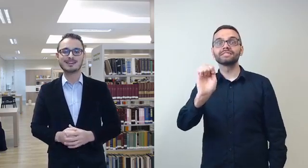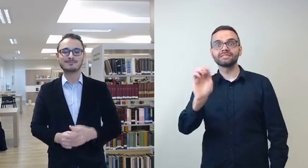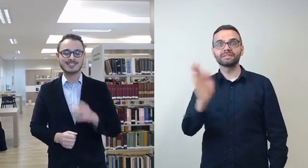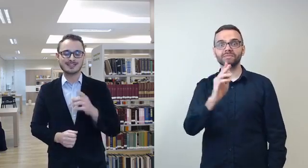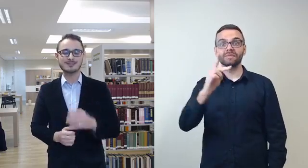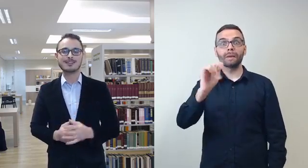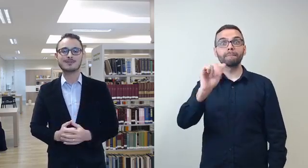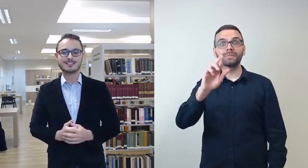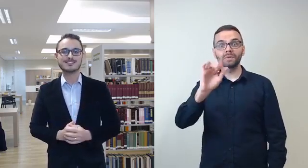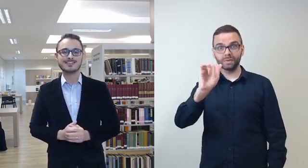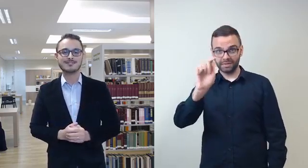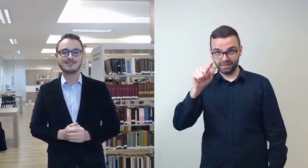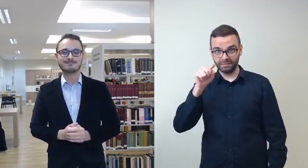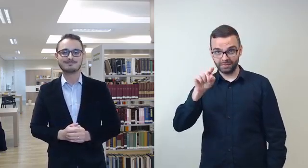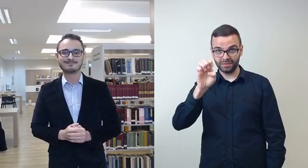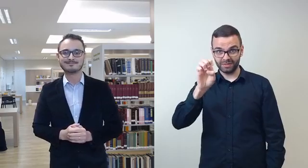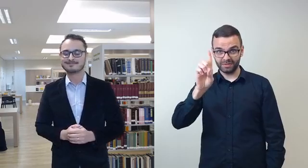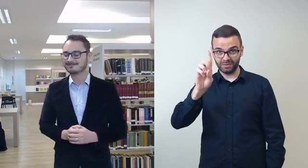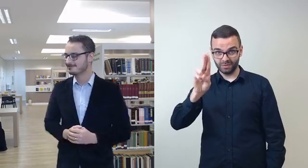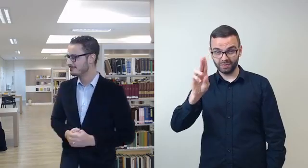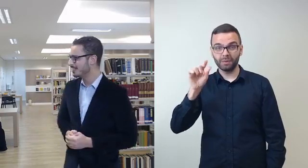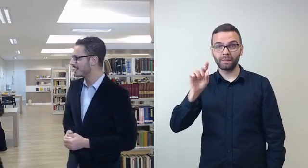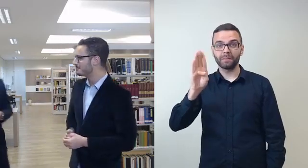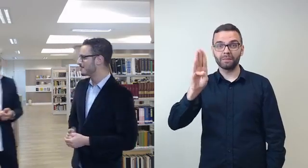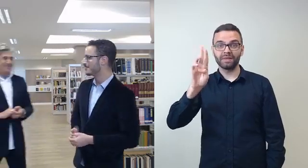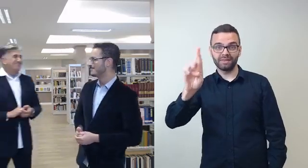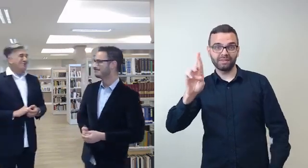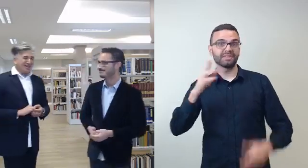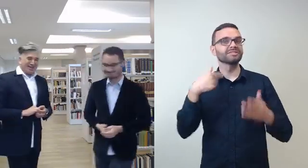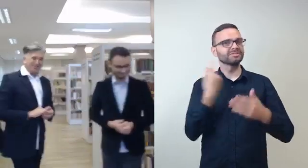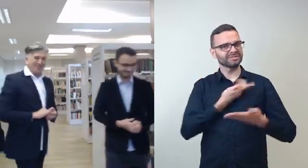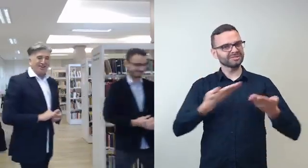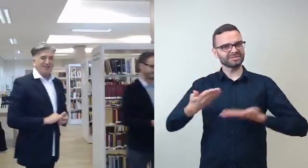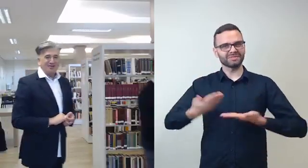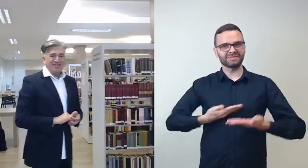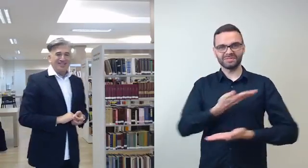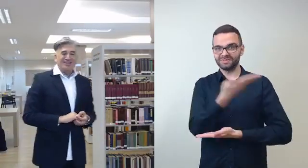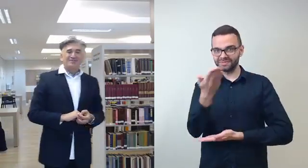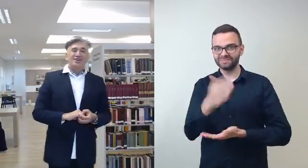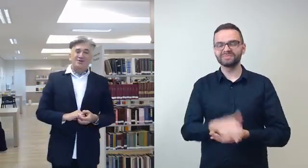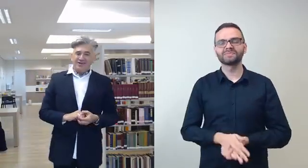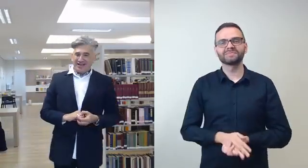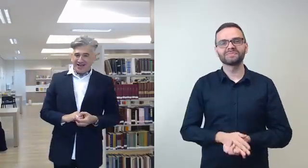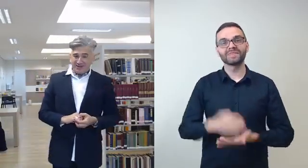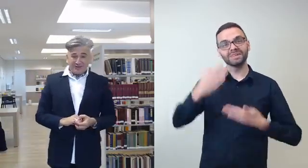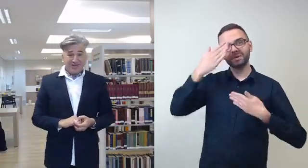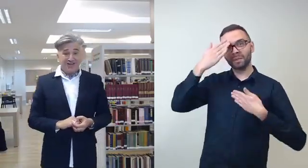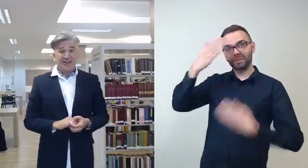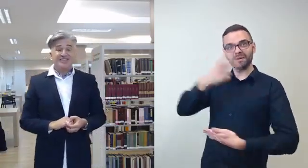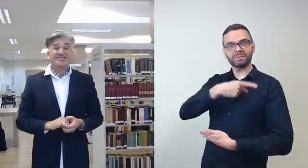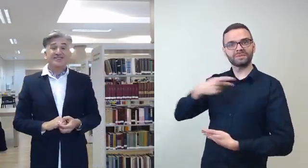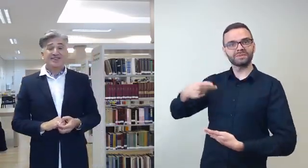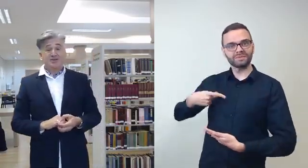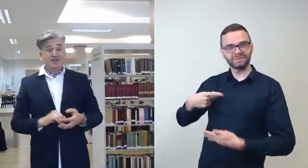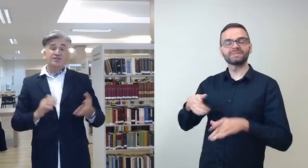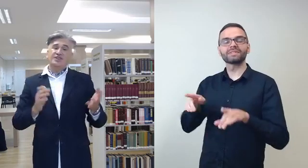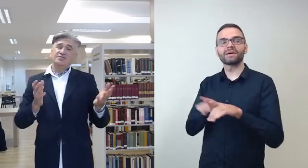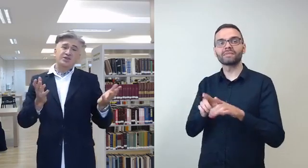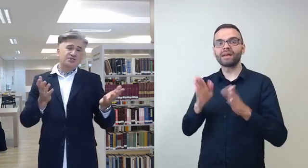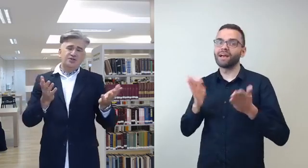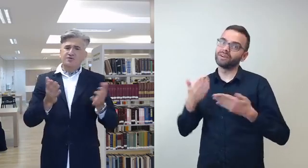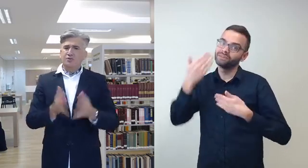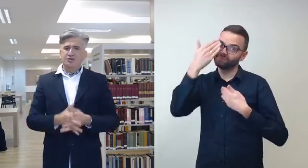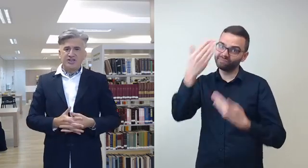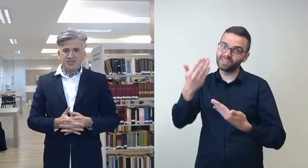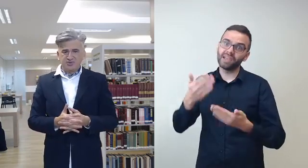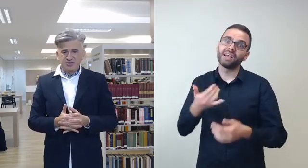batistapioneira.edu.br. Estamos aí para te servir. Obrigado, pastor. Obrigado, valeu Natan, valeu o recado. Eu quero agradecer. Infelizmente